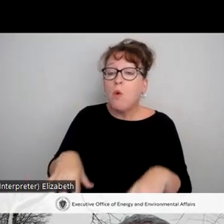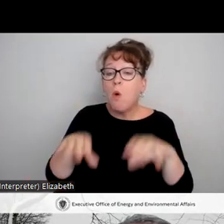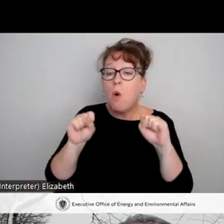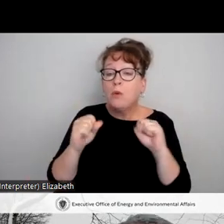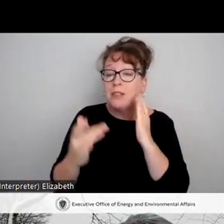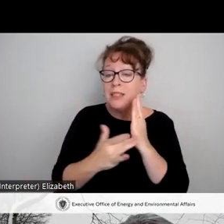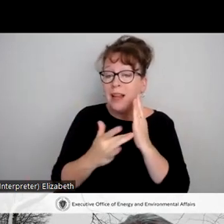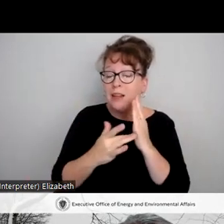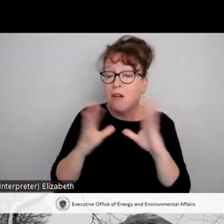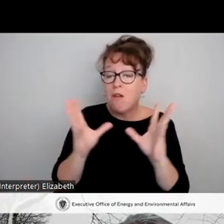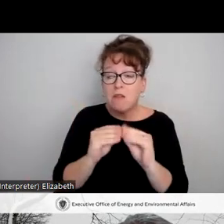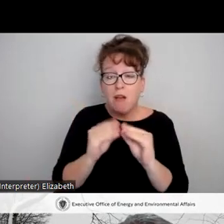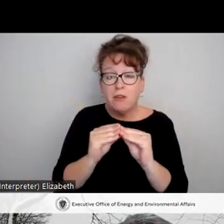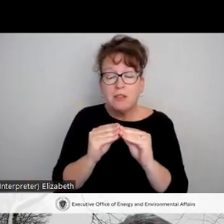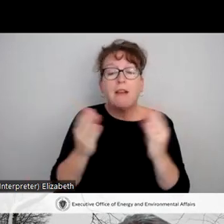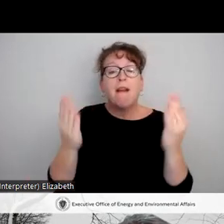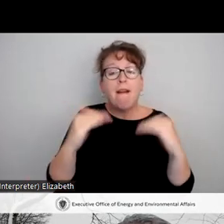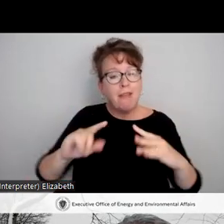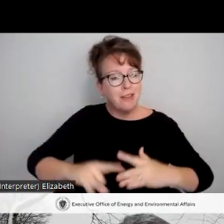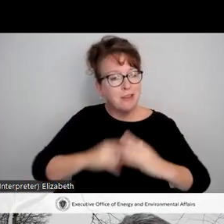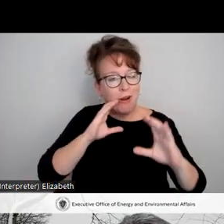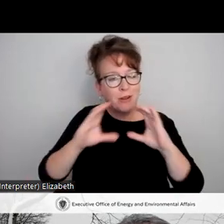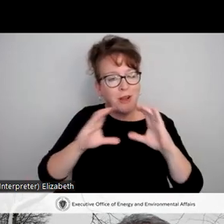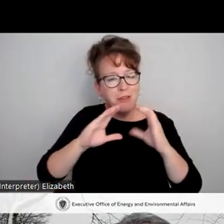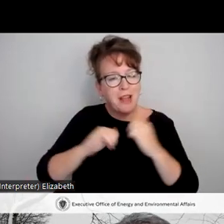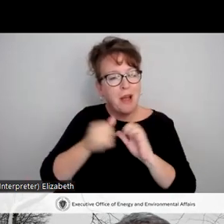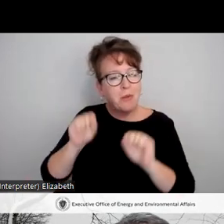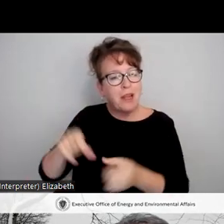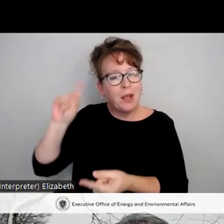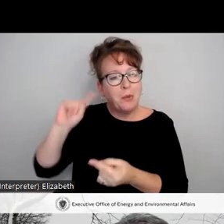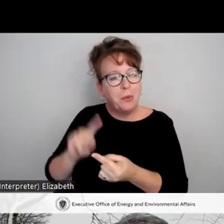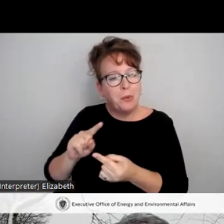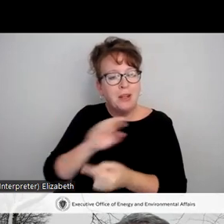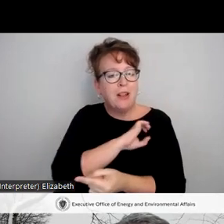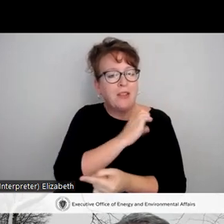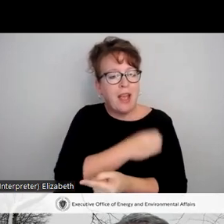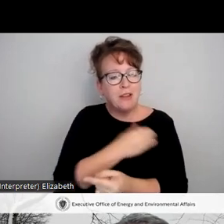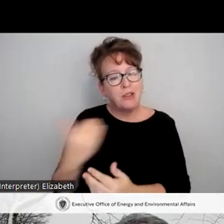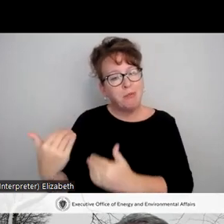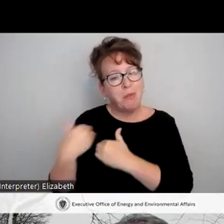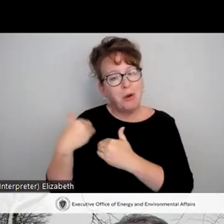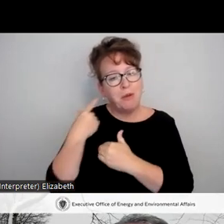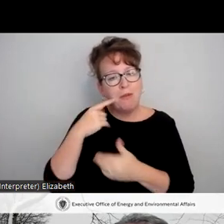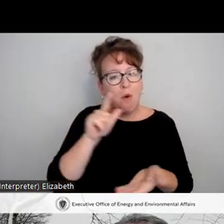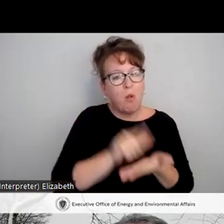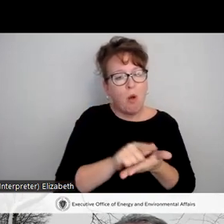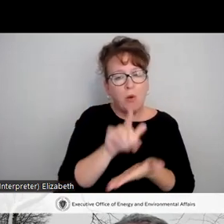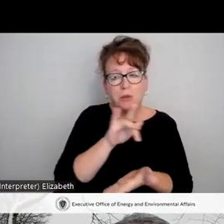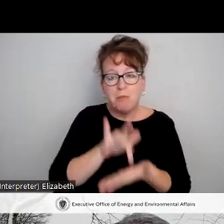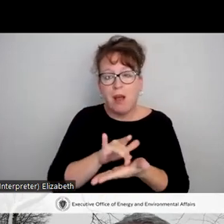ve eh ese peso esa obligación de la energía para